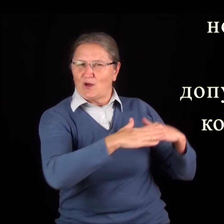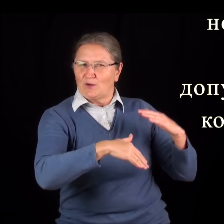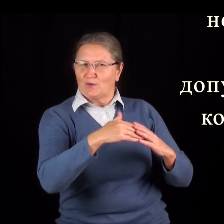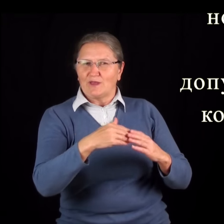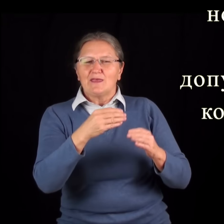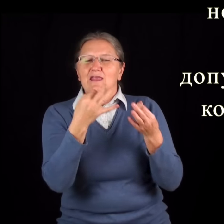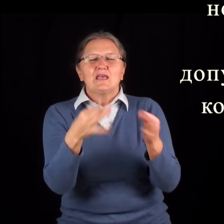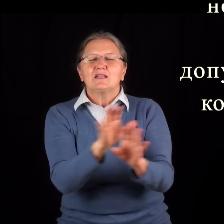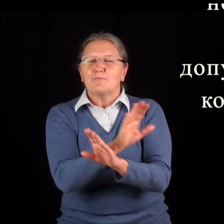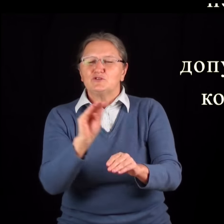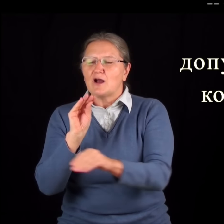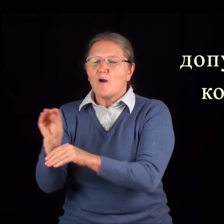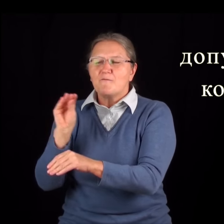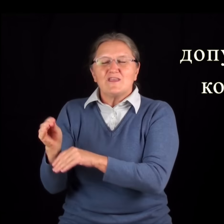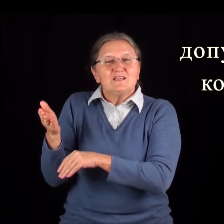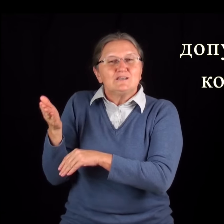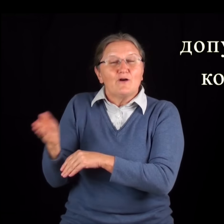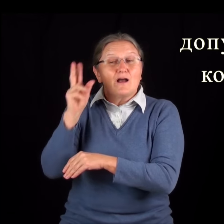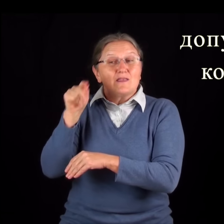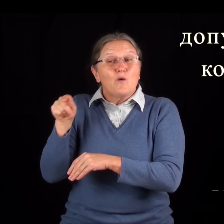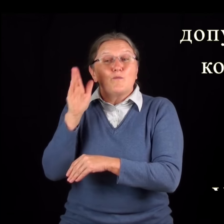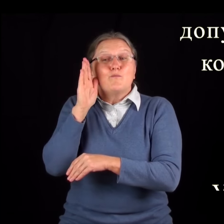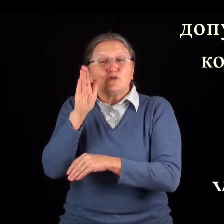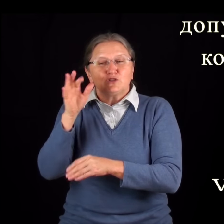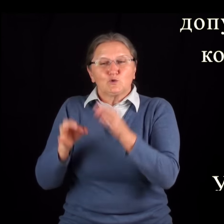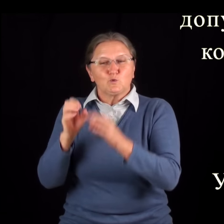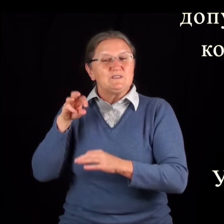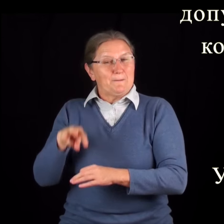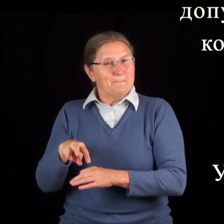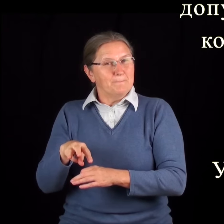руки его и не допустит обвинить его, когда он будет судим.